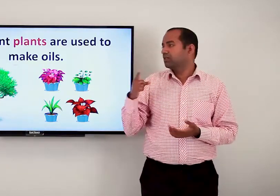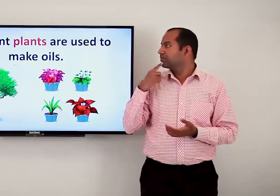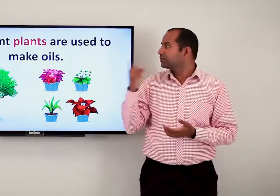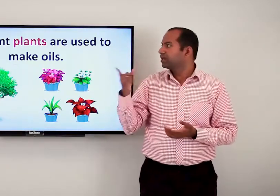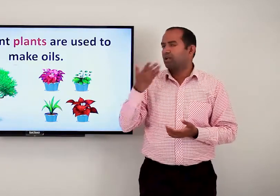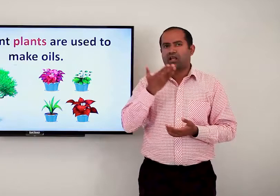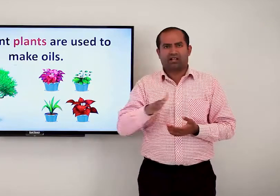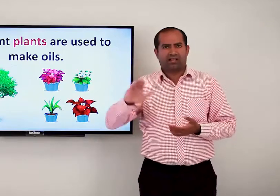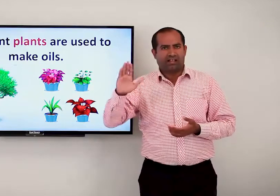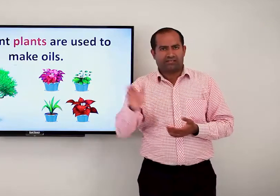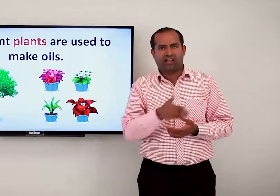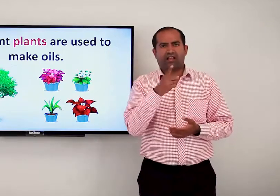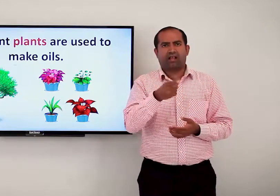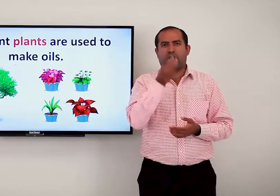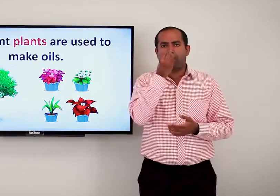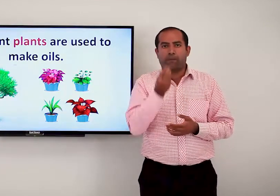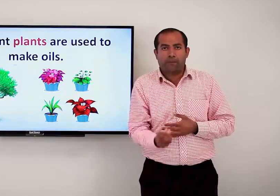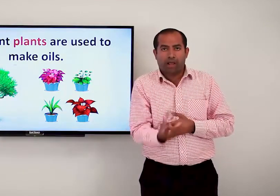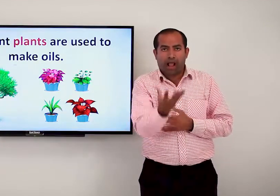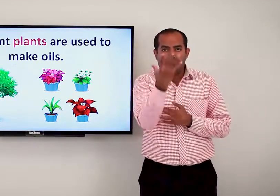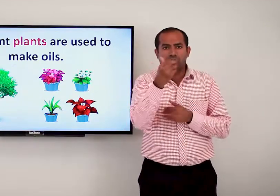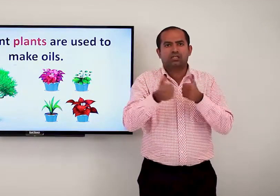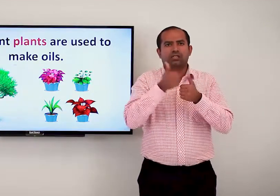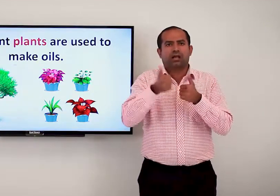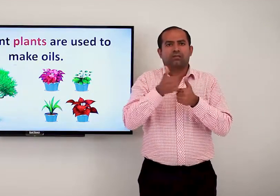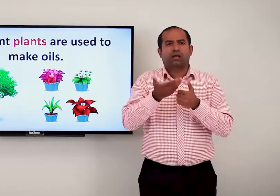تیل بنانے کے لیے مختلف پودے استعمال ہوتے ہیں۔